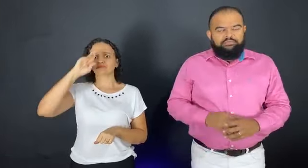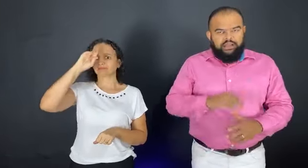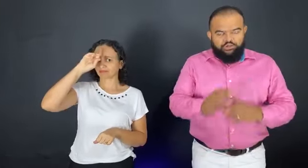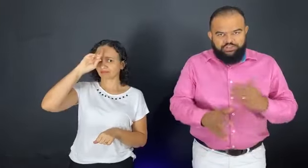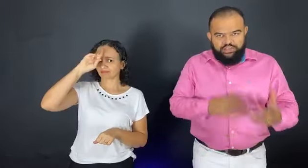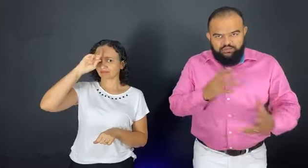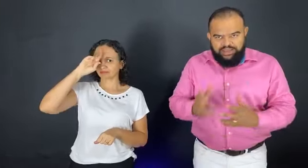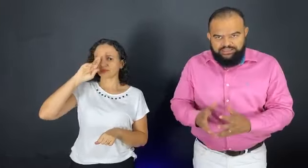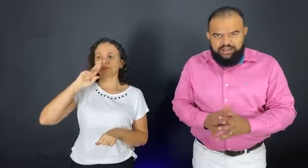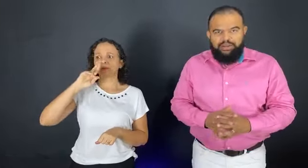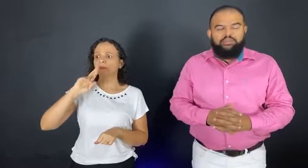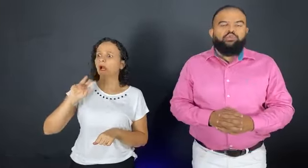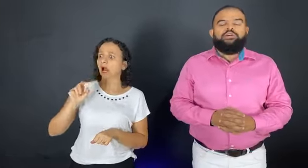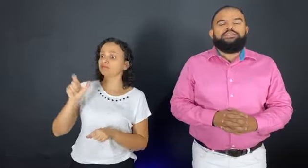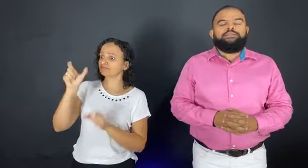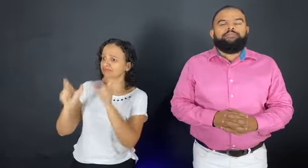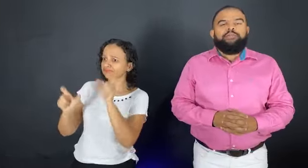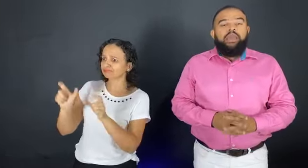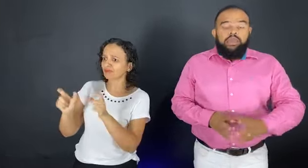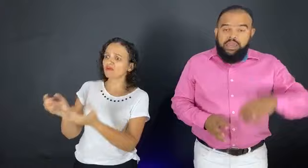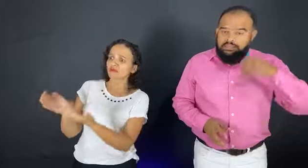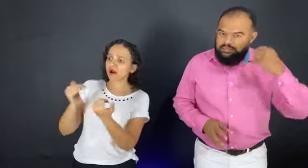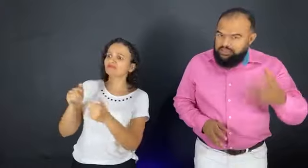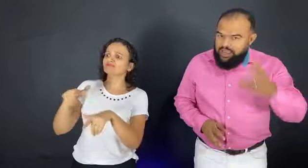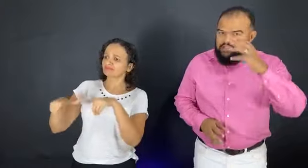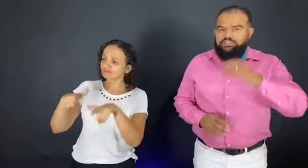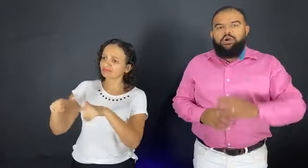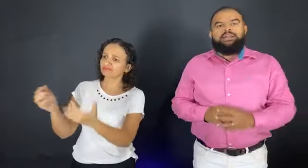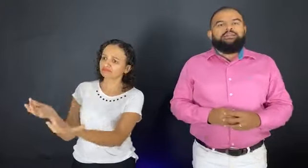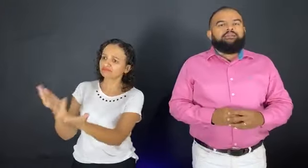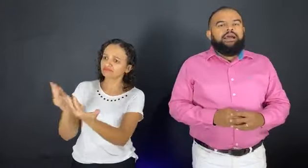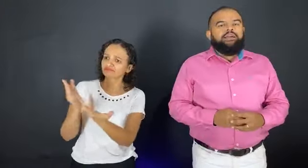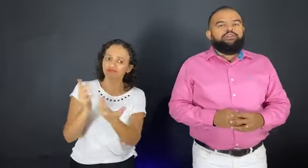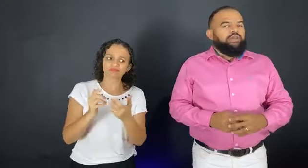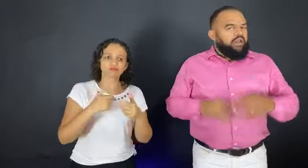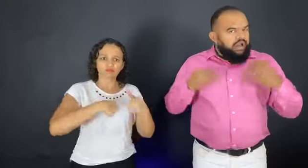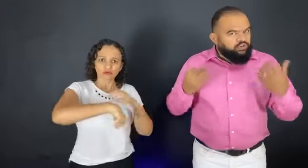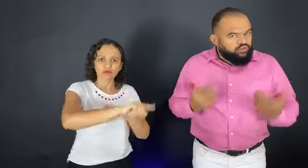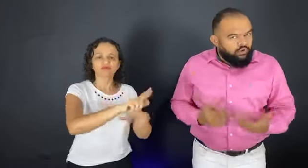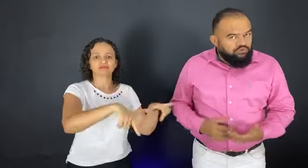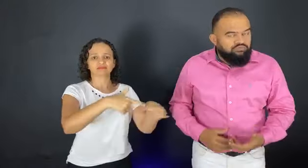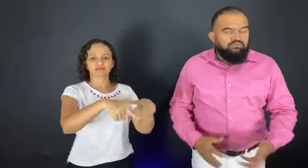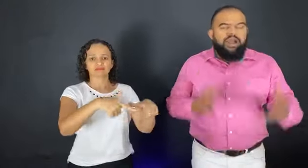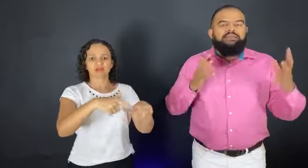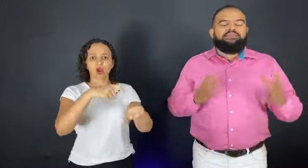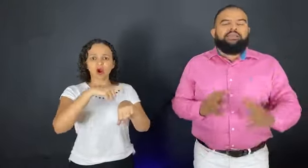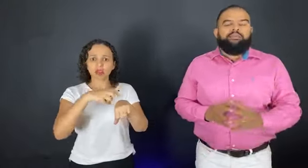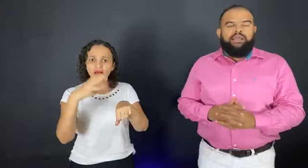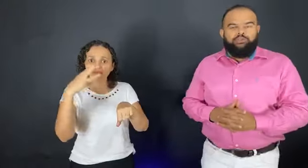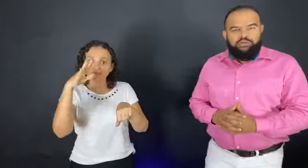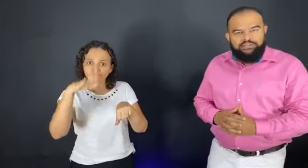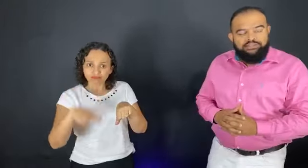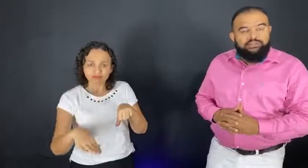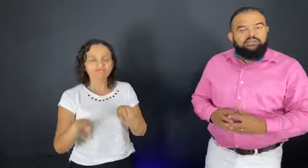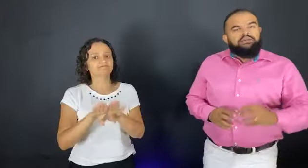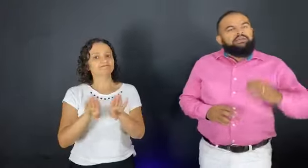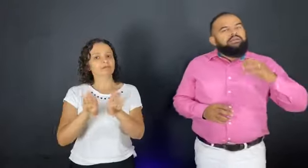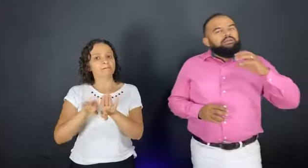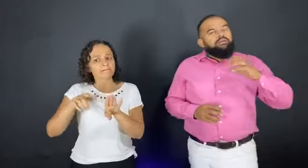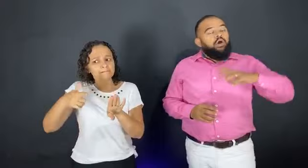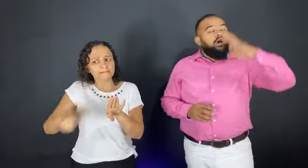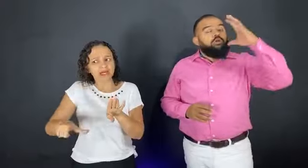meio-dia, ajustando mais trabalhadores. E às 3 horas da tarde, ajustou mais